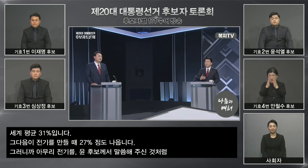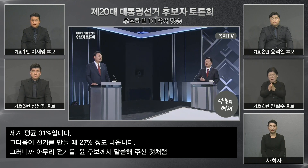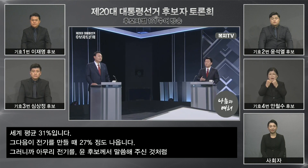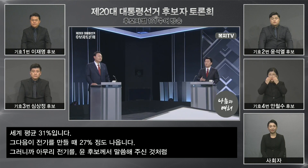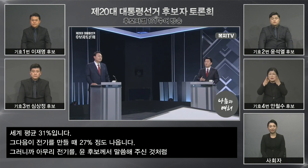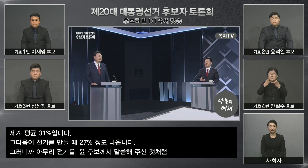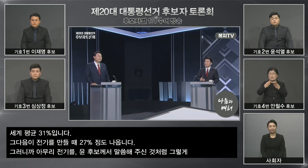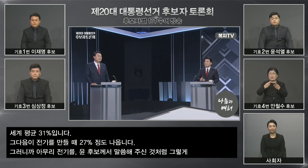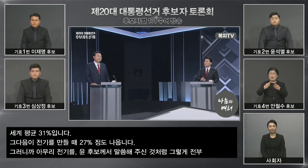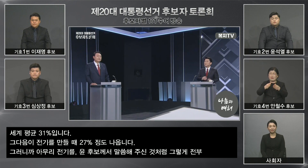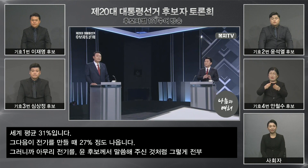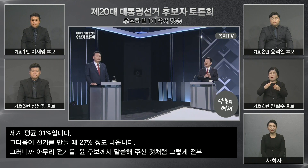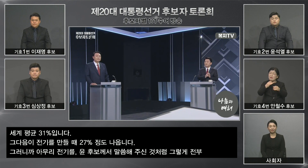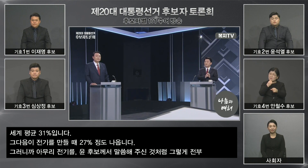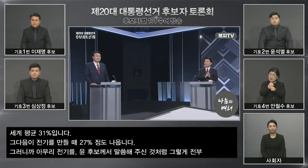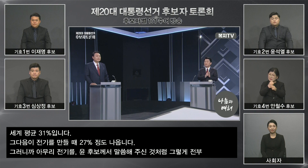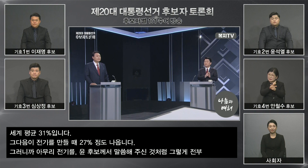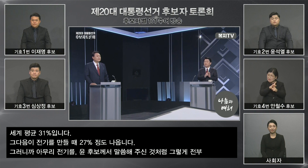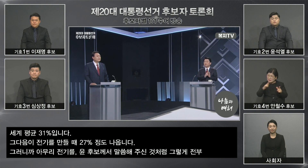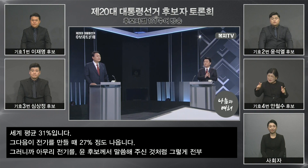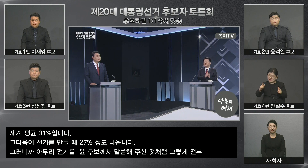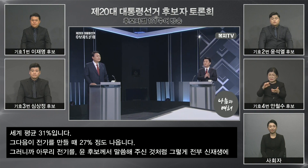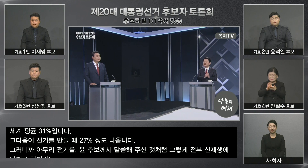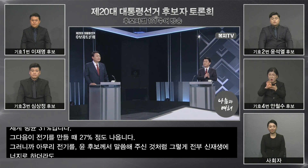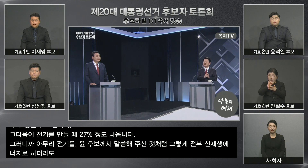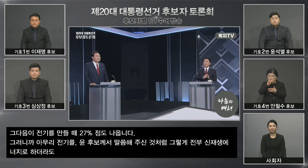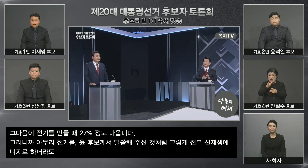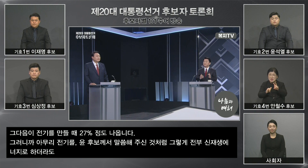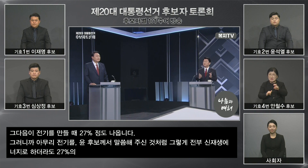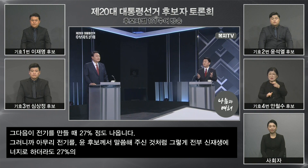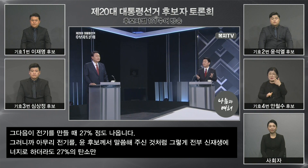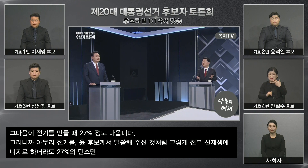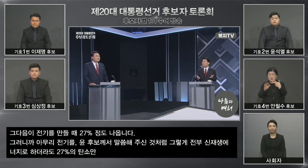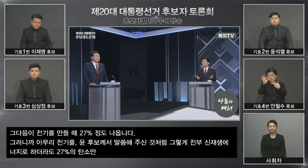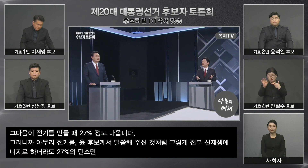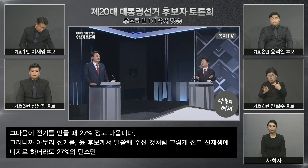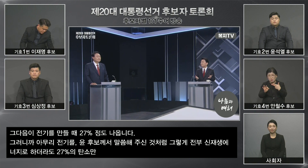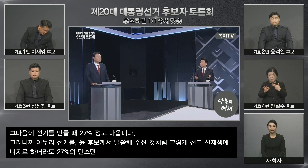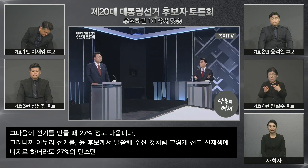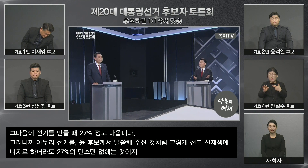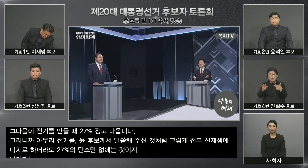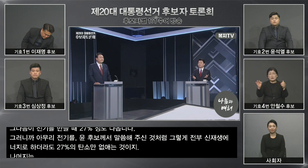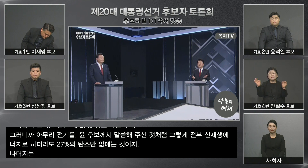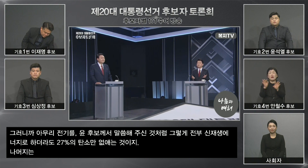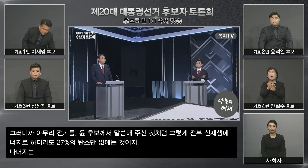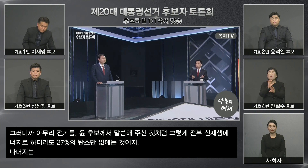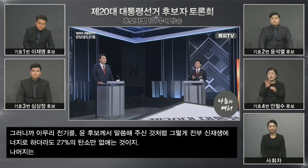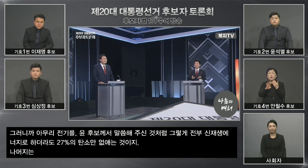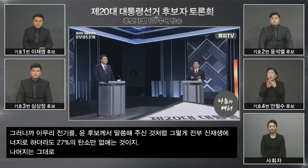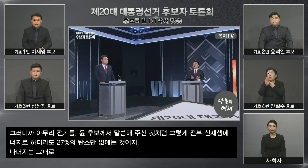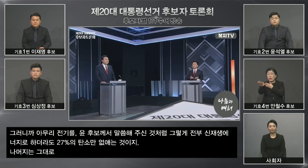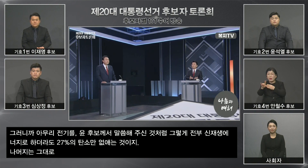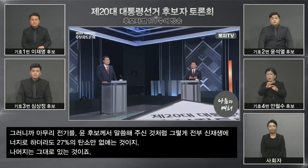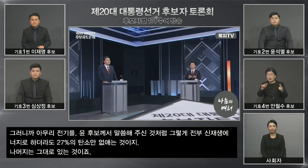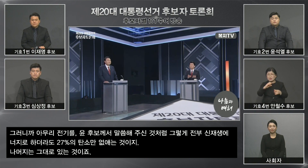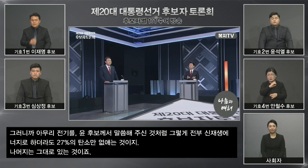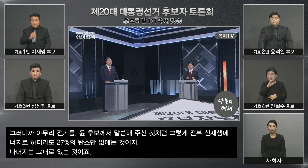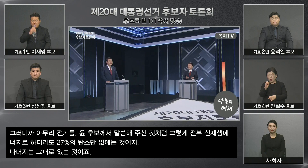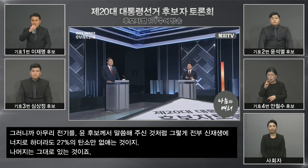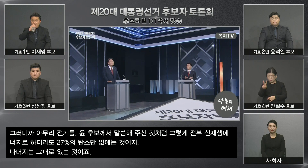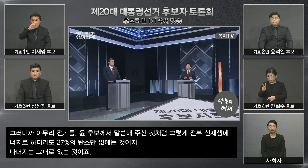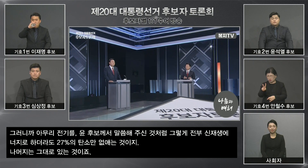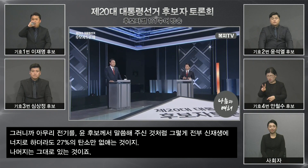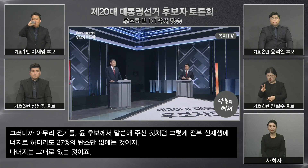에너지로 하더라도 27%의 탄소만 없애는 것이지 나머지는 그대로 있는 것이죠. 또 그것 이외에도